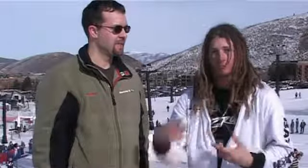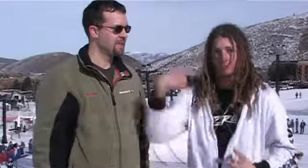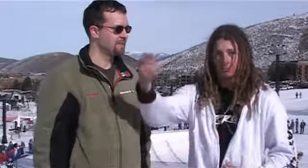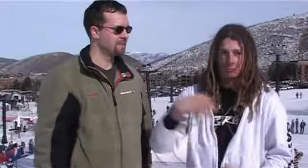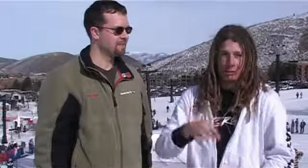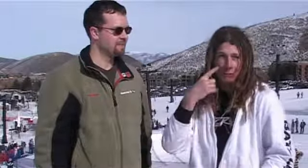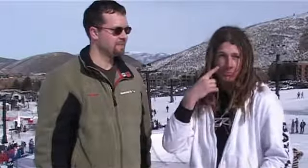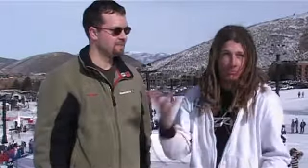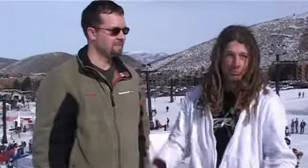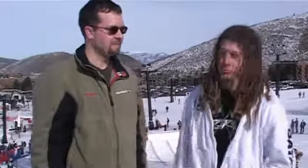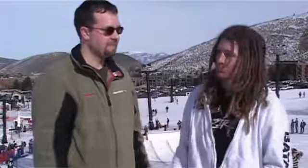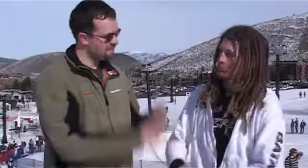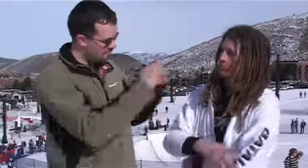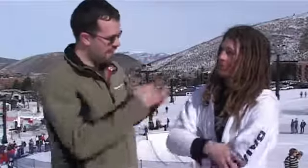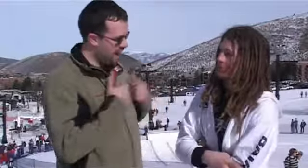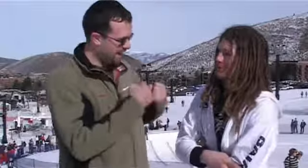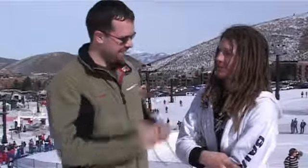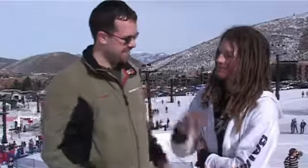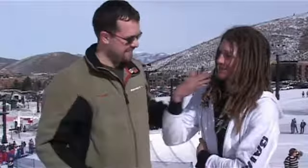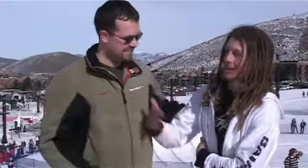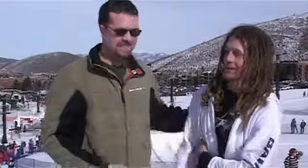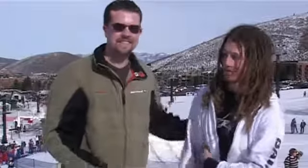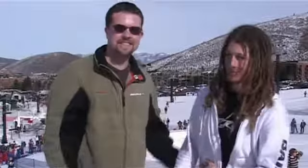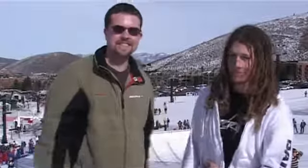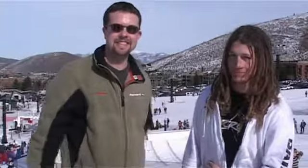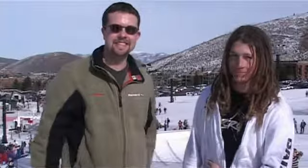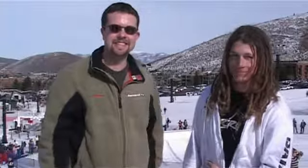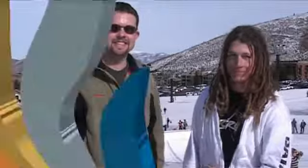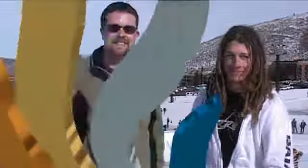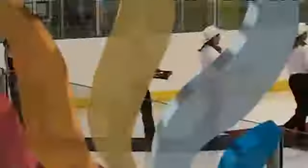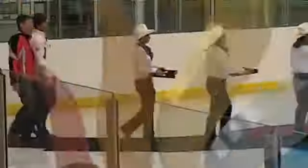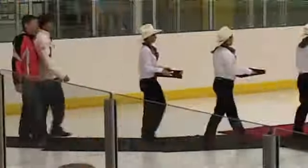aber jetzt muss ich auch mal weiter trainieren und mal schauen, wie es rauskommt. Viel Spaß und viel Glück.